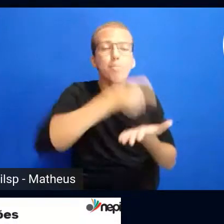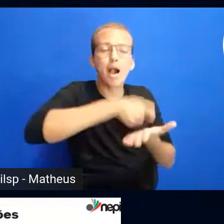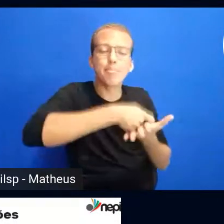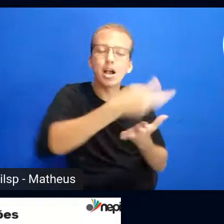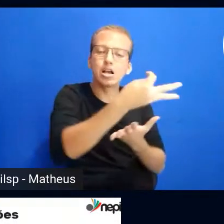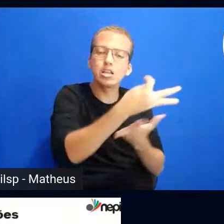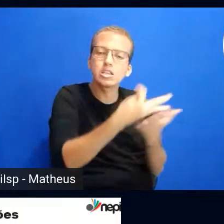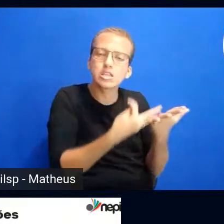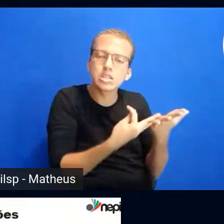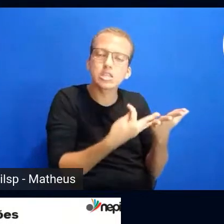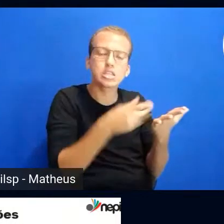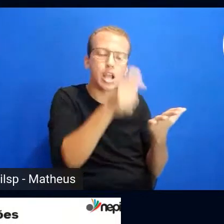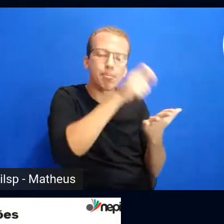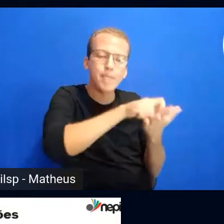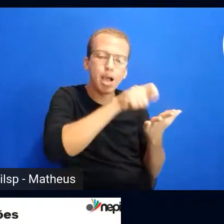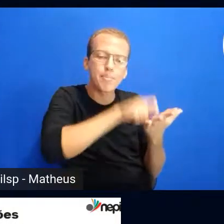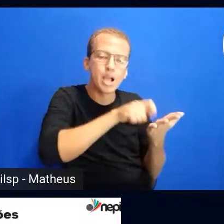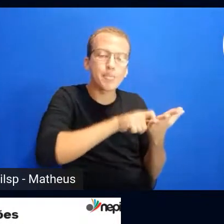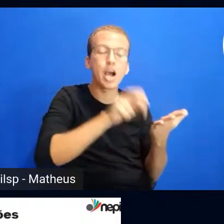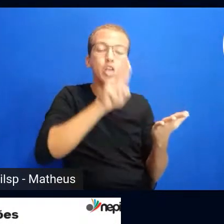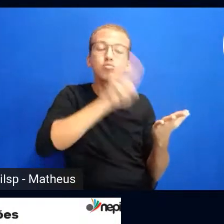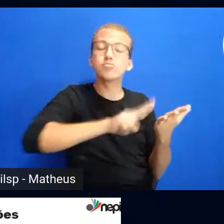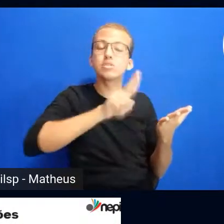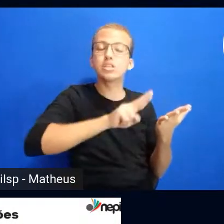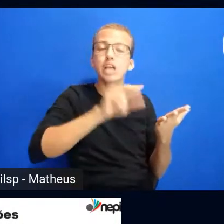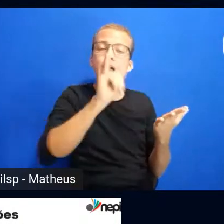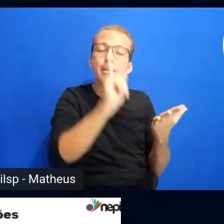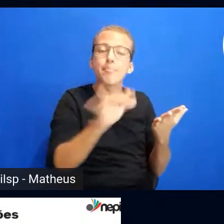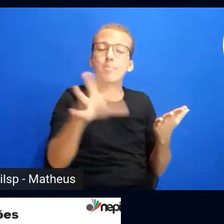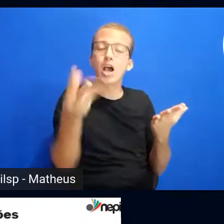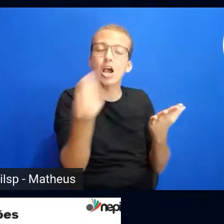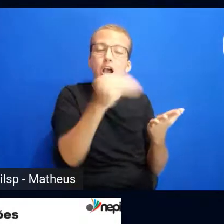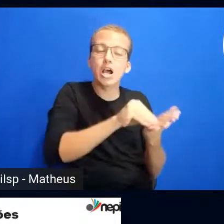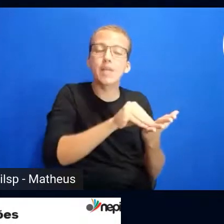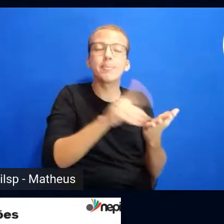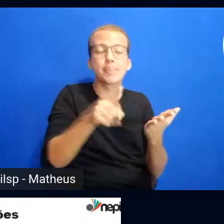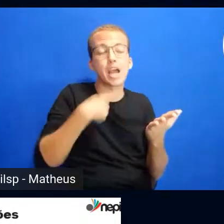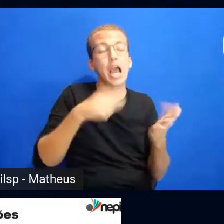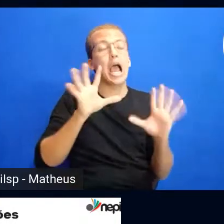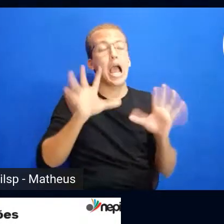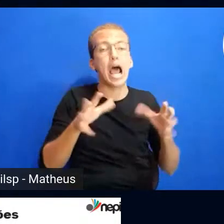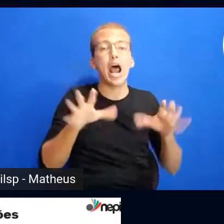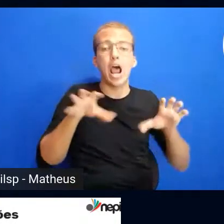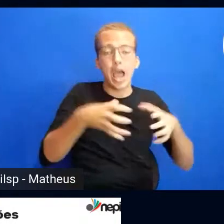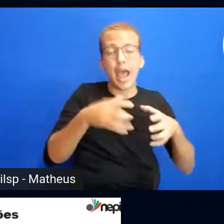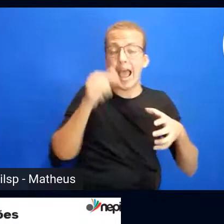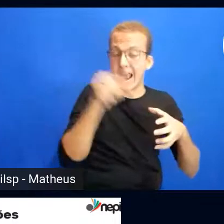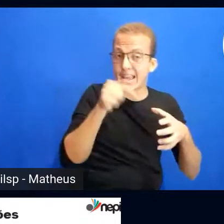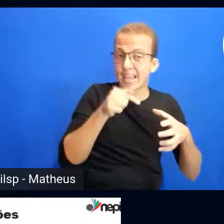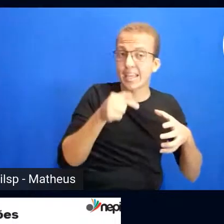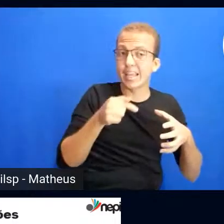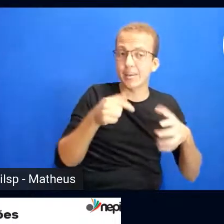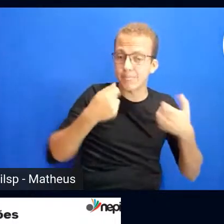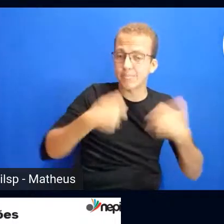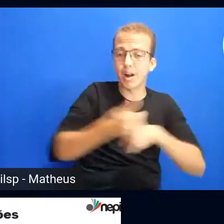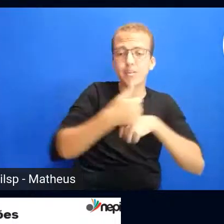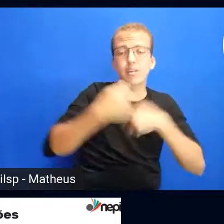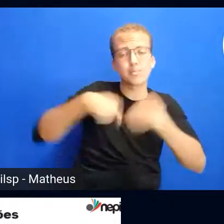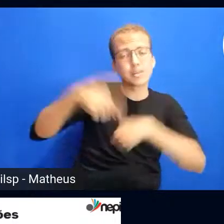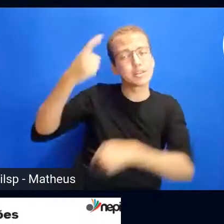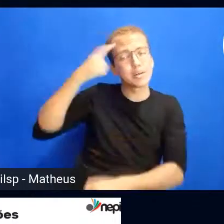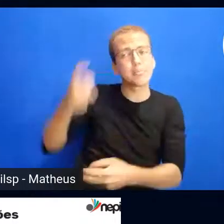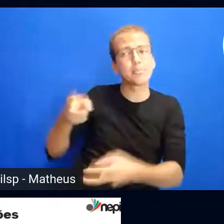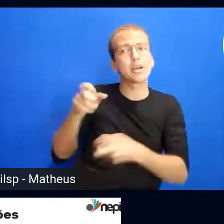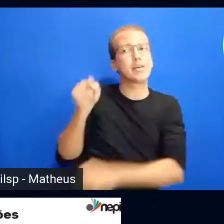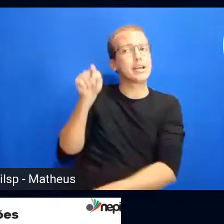língua porque estão no processo de aprendizagem do português e a e numa modalidade diferente da modalidade que eles eh